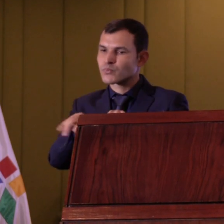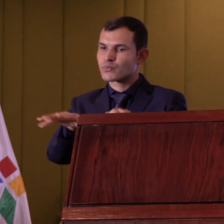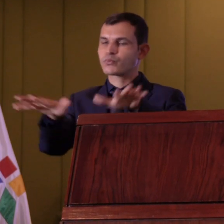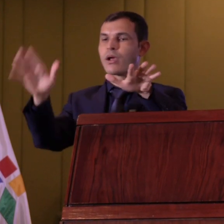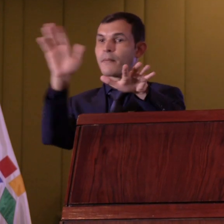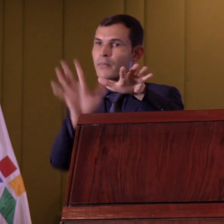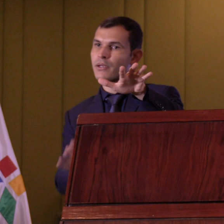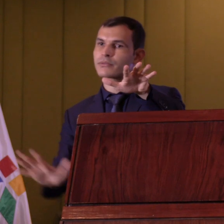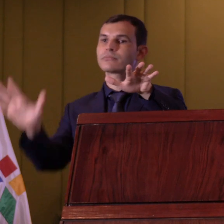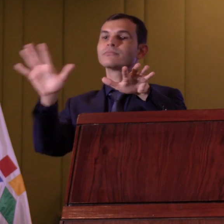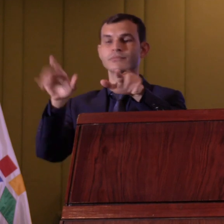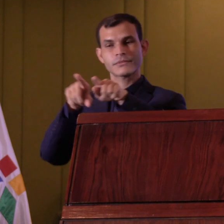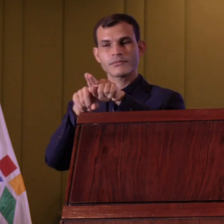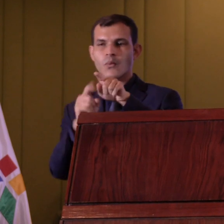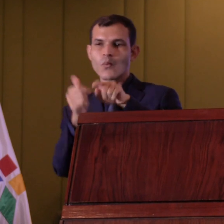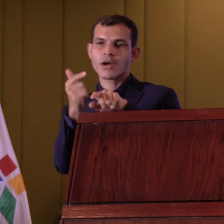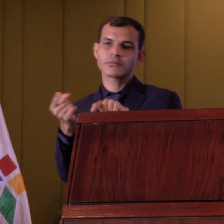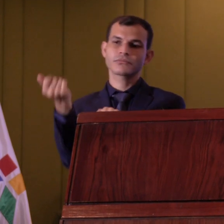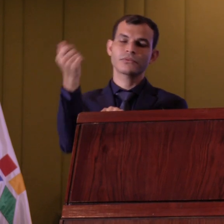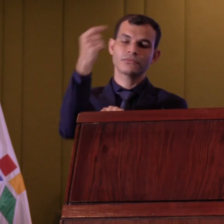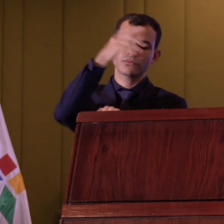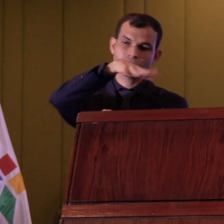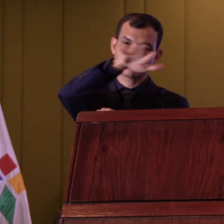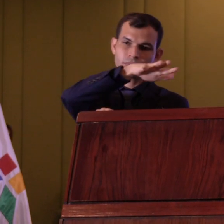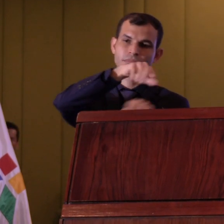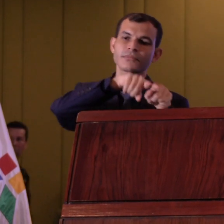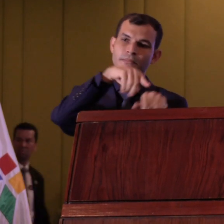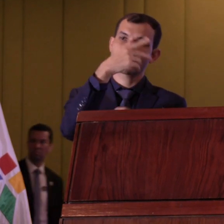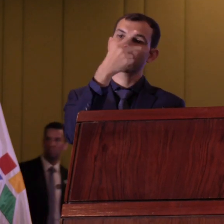totalidade das demandas do Paraguai, nosso irmão.